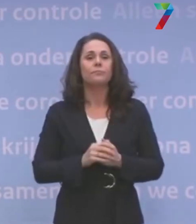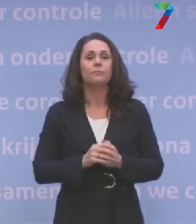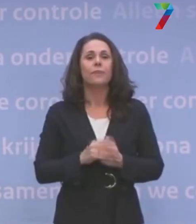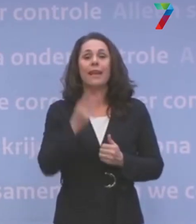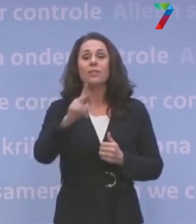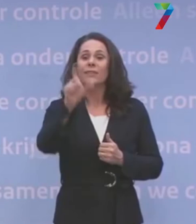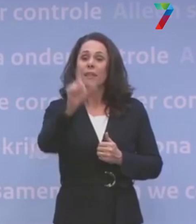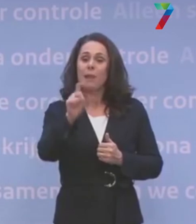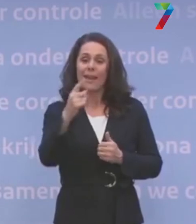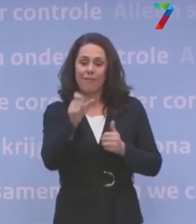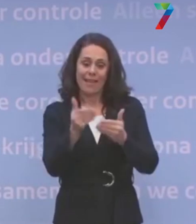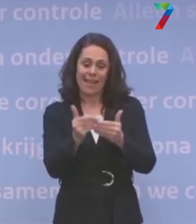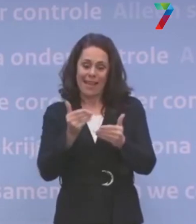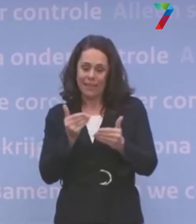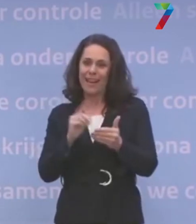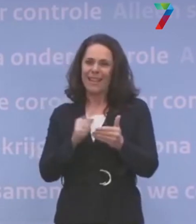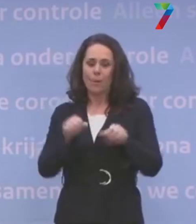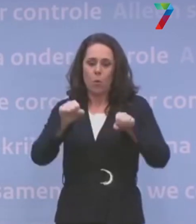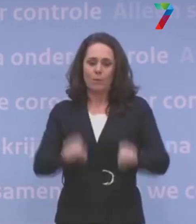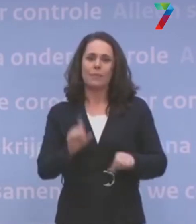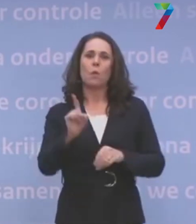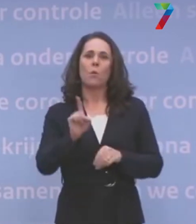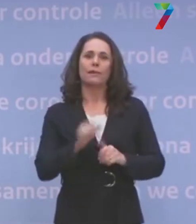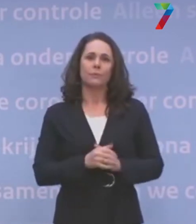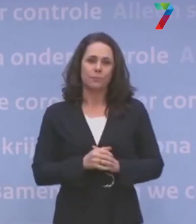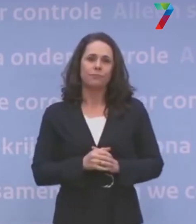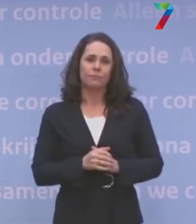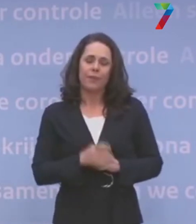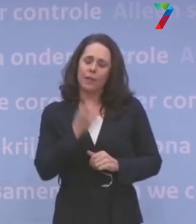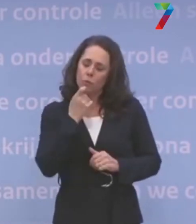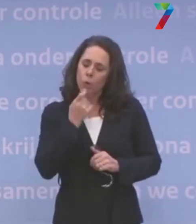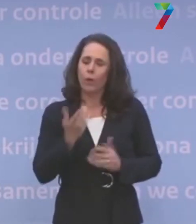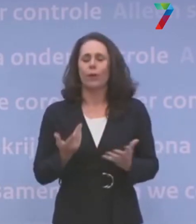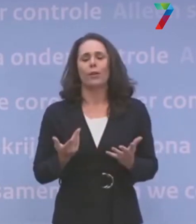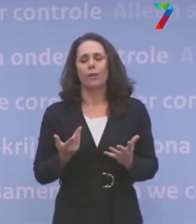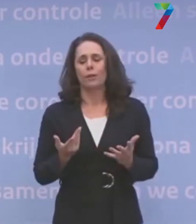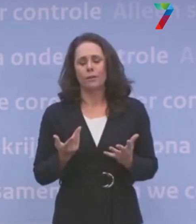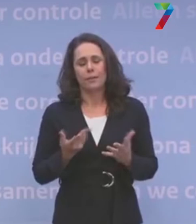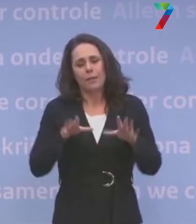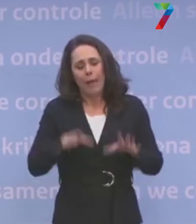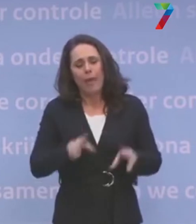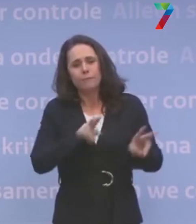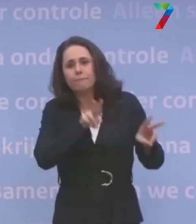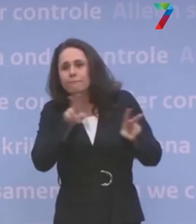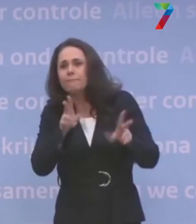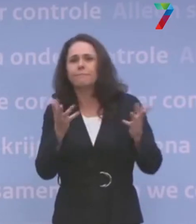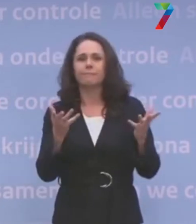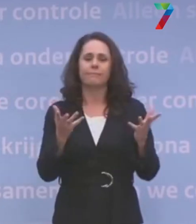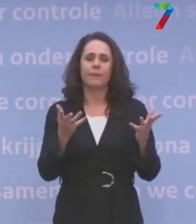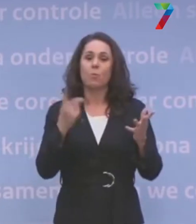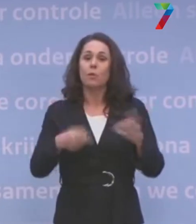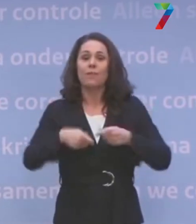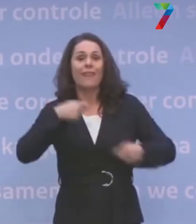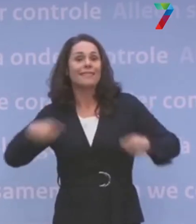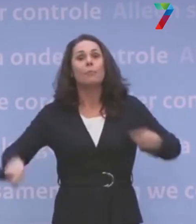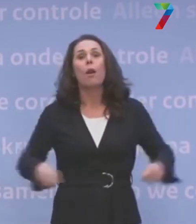dan een nieuw beslismoment. En uiteraard houden we op alle fronten de vinger aan de pols en zullen we flexibel